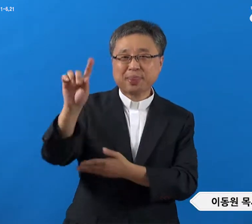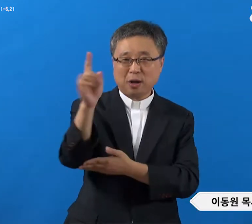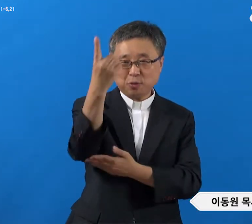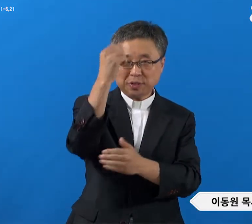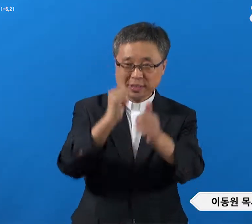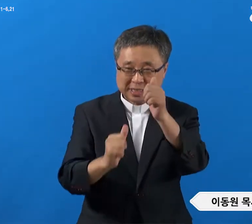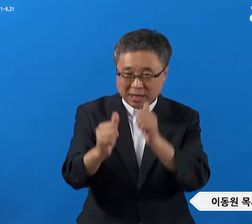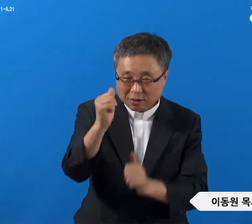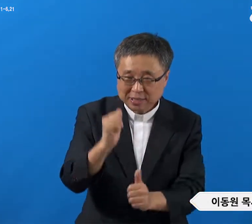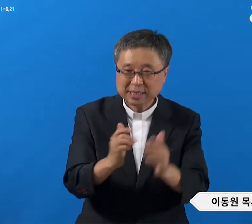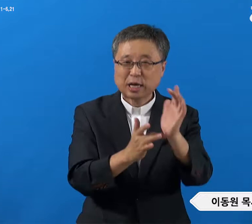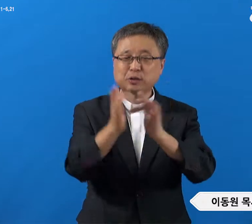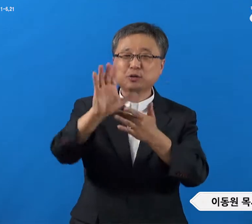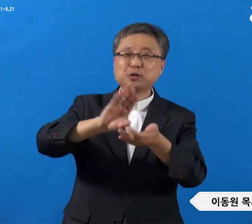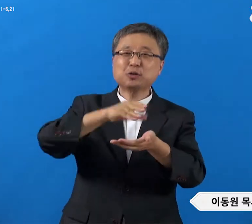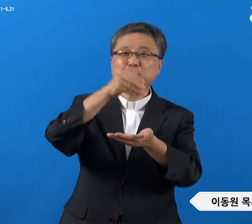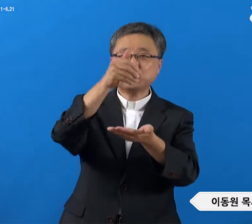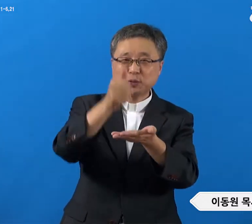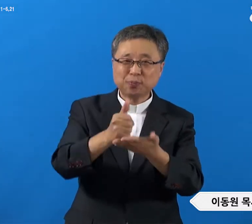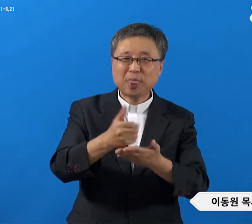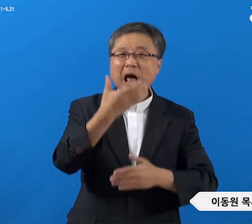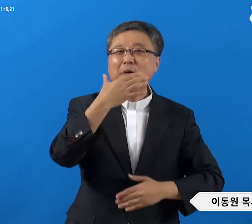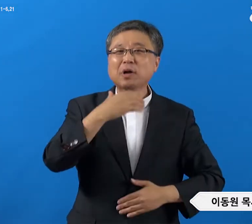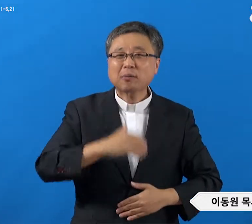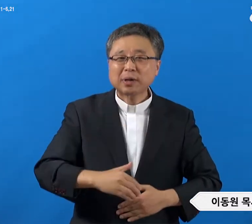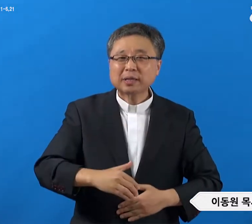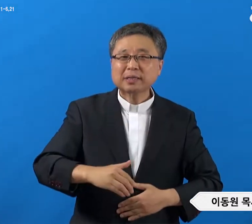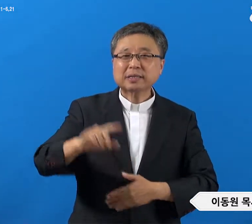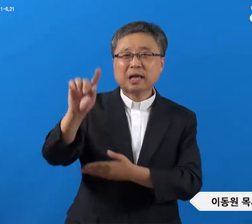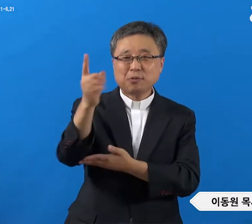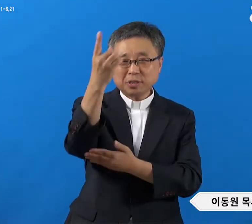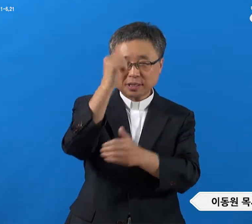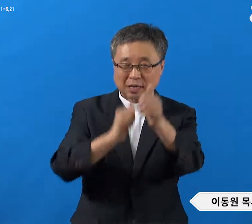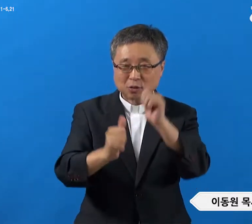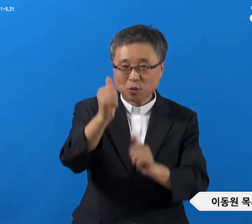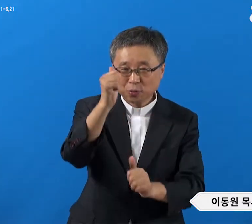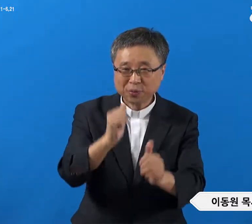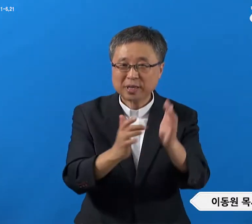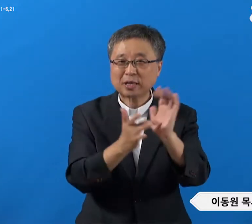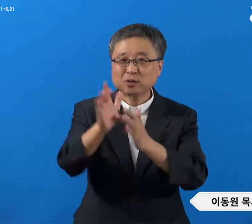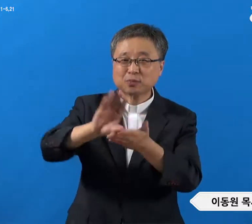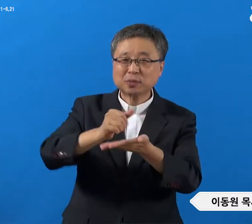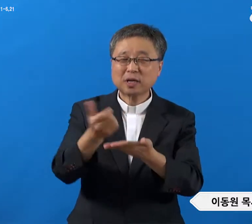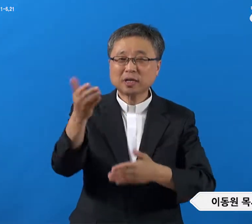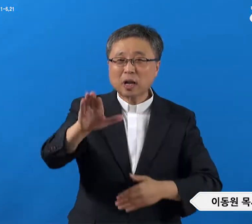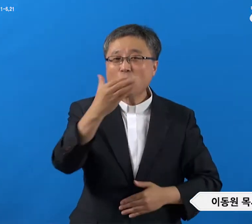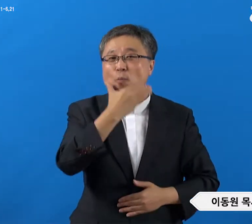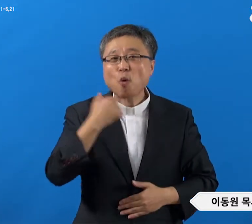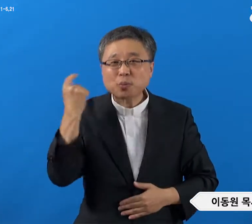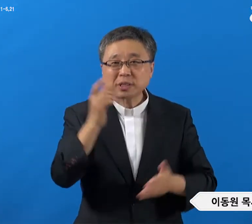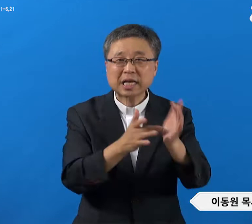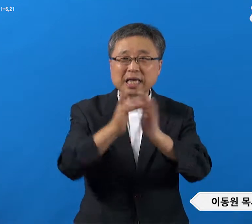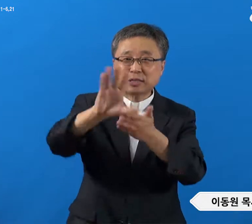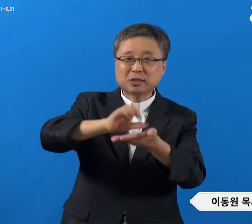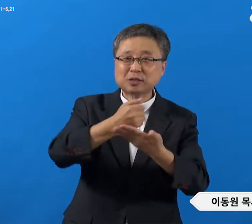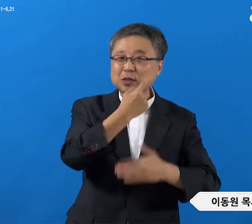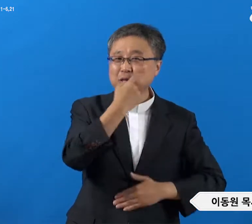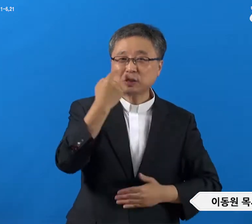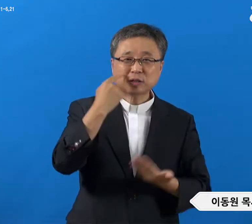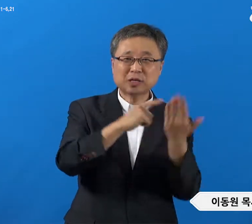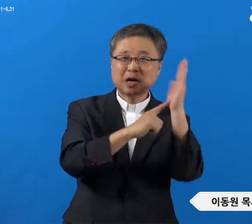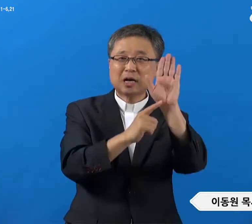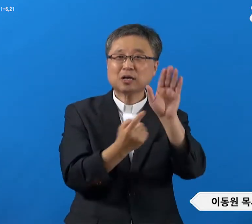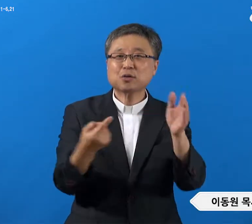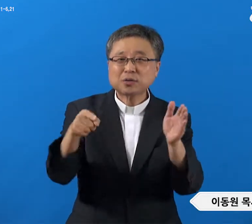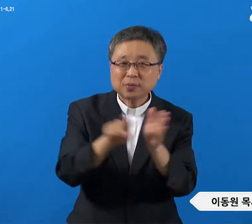자손 예수 그리스도, 아브라함과 다윗의 자손 예수 그리스도이신 것입니다. 그러나 이 복음이신 예수 그리스도를 증거하기 위해서